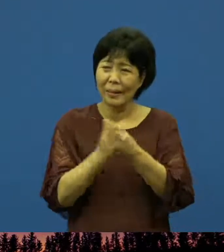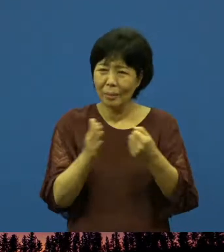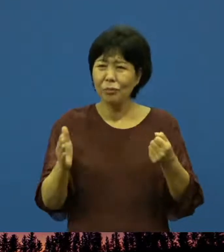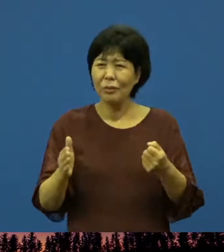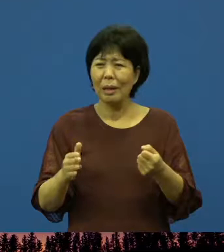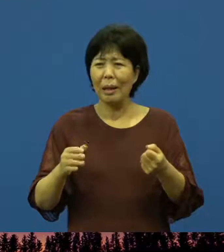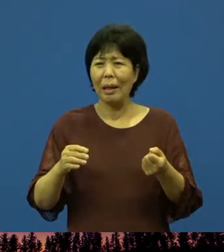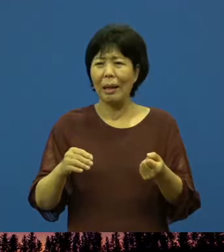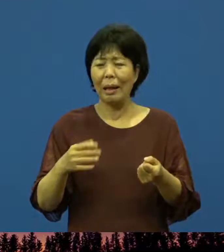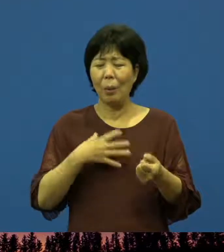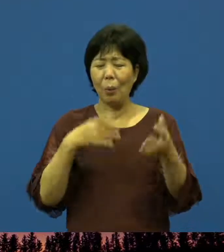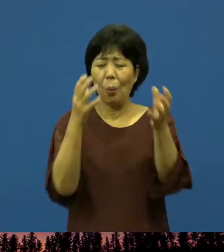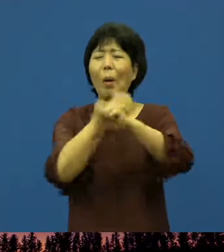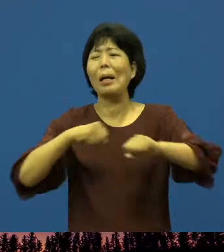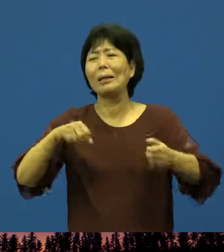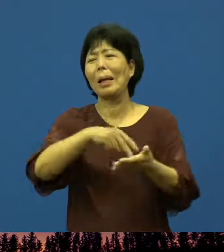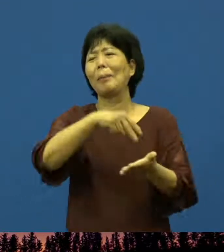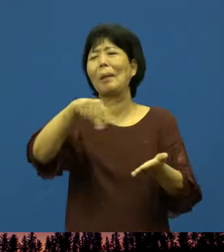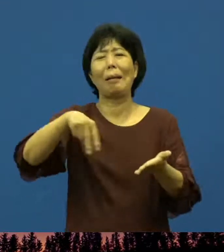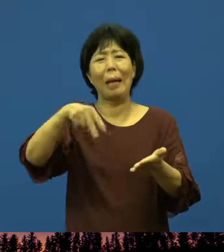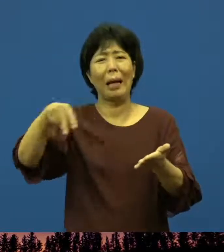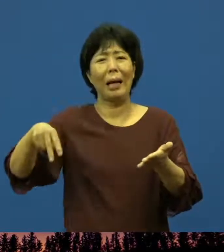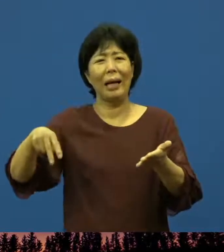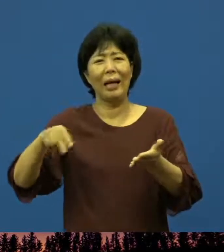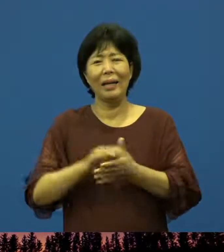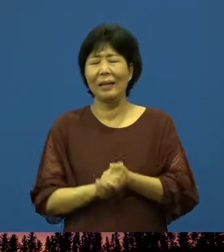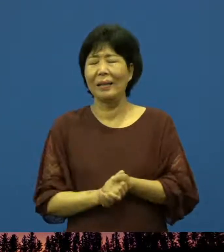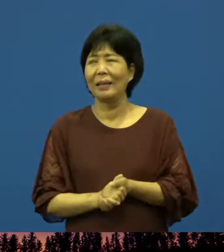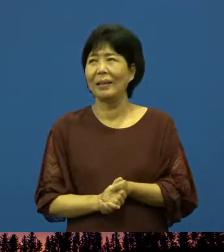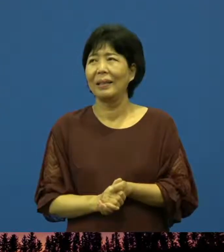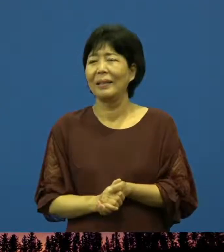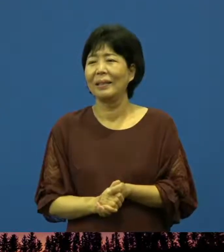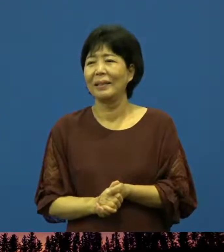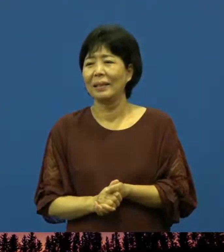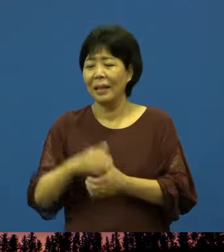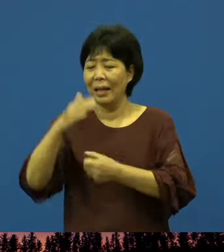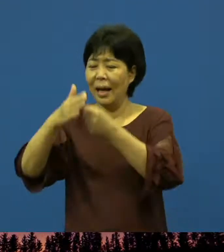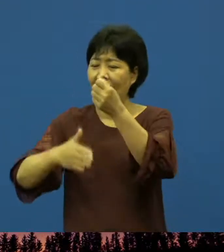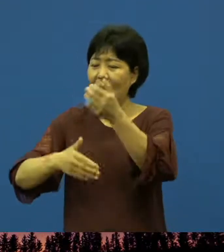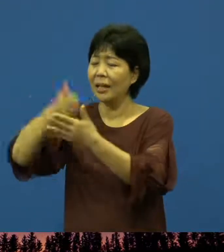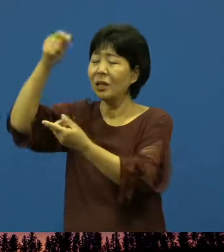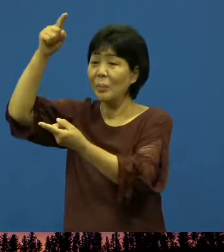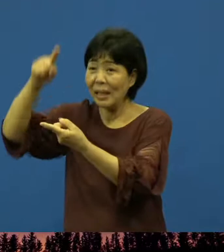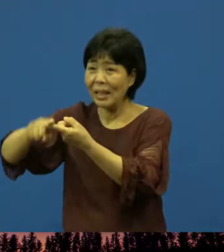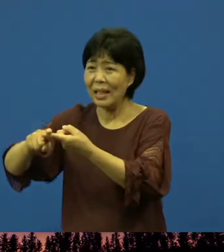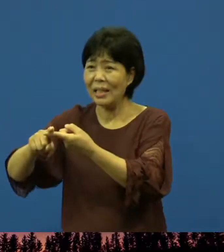여러분, 이 우상을 왜 만드는 거예요? 그들은 하나님을 추상적으로만 알았기 때문에.